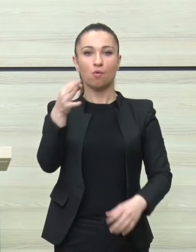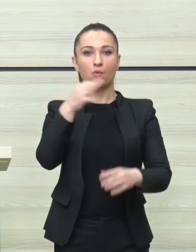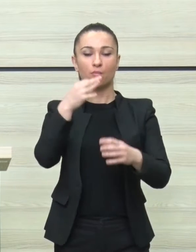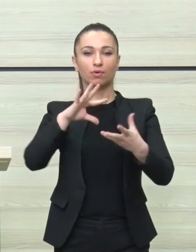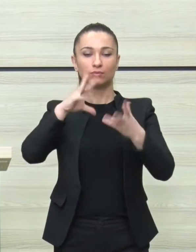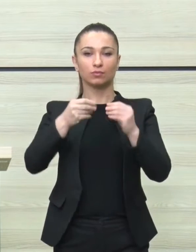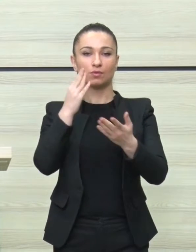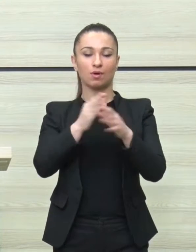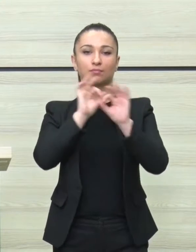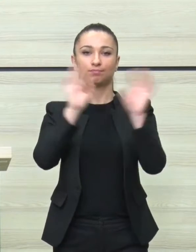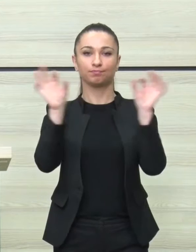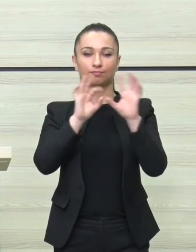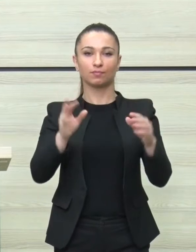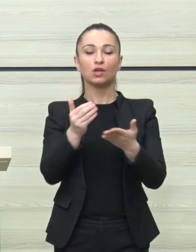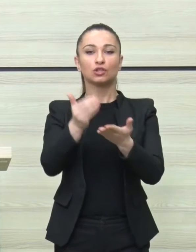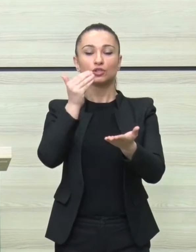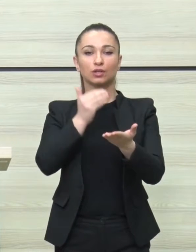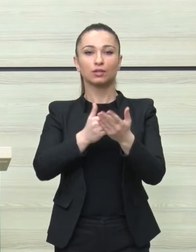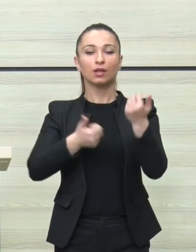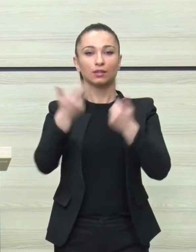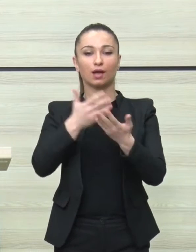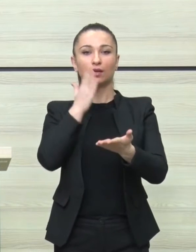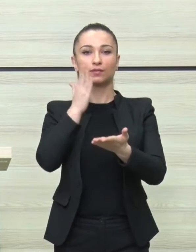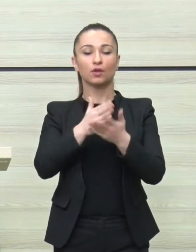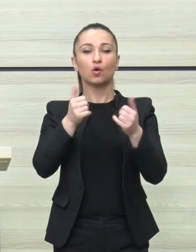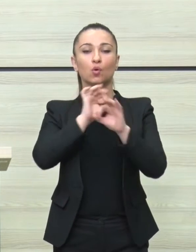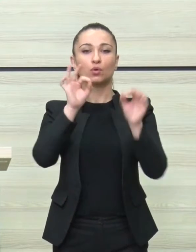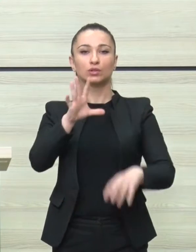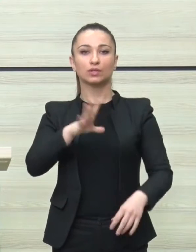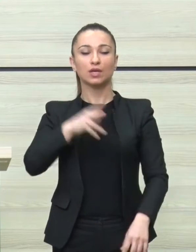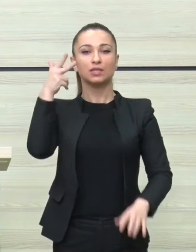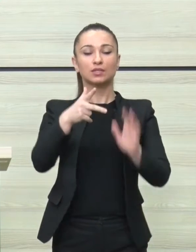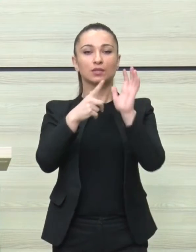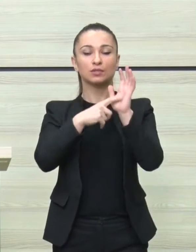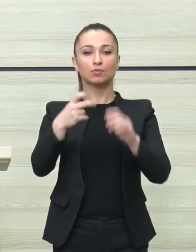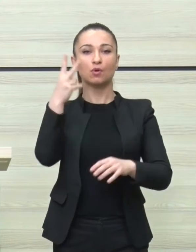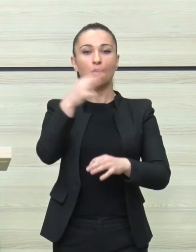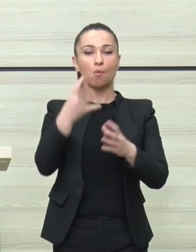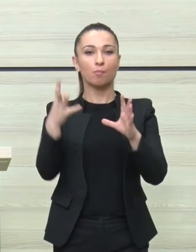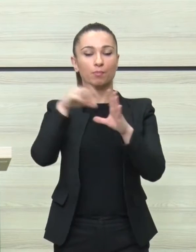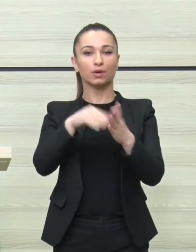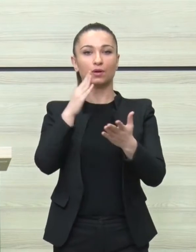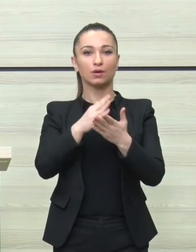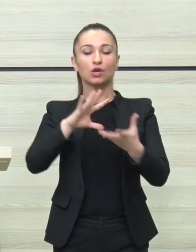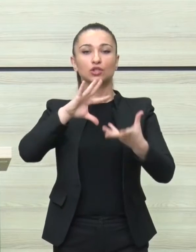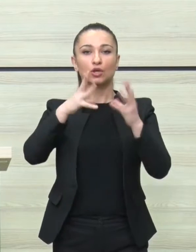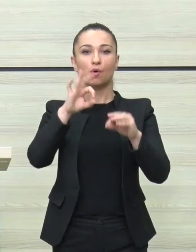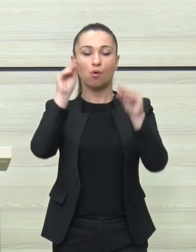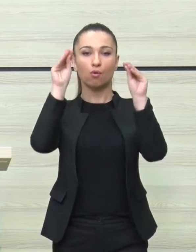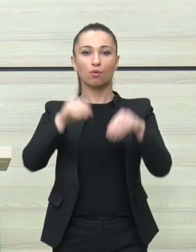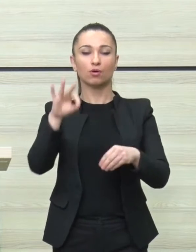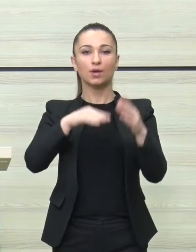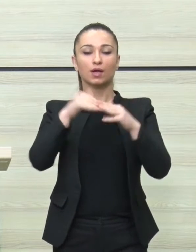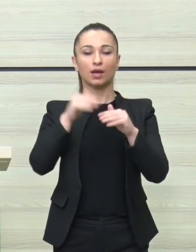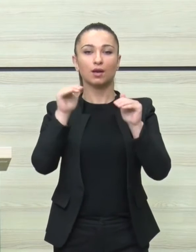უბნიდან შემიძლია გაგაცნოთ. შედეგები დათვლილი არის, როგორც გითხარით, 3702 უბნიდან და შემაჯამებელი